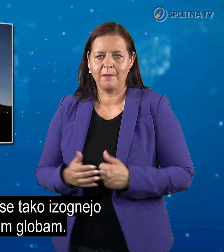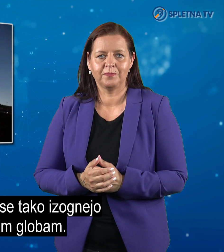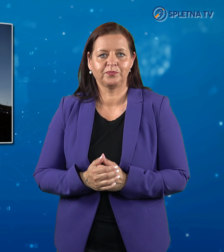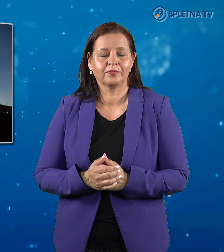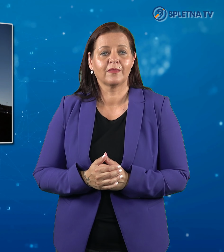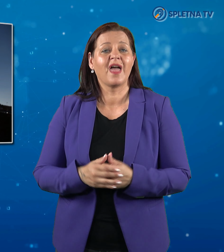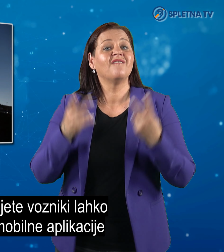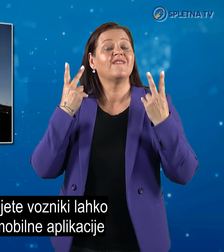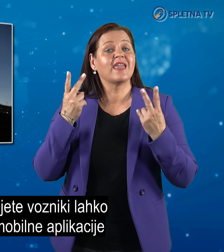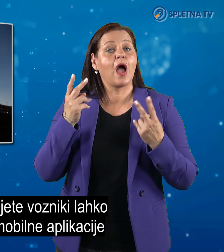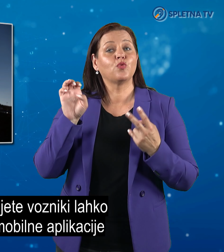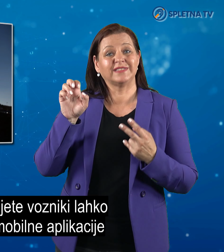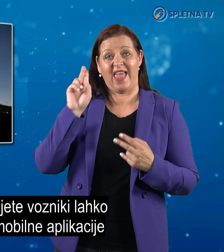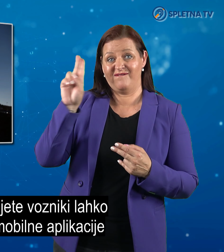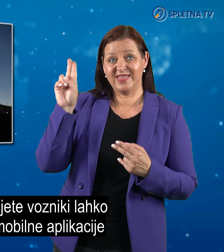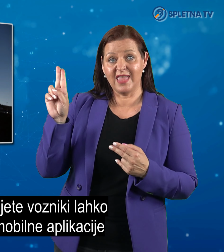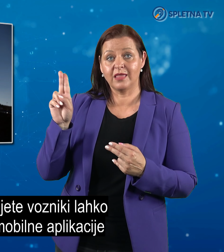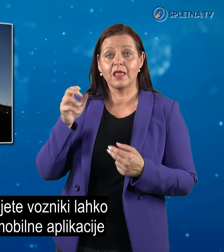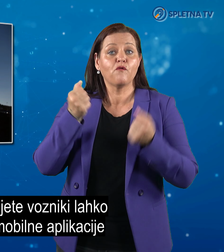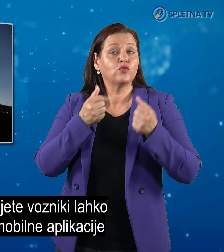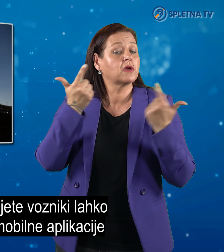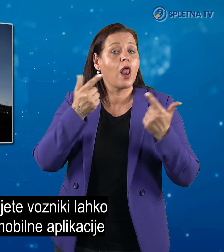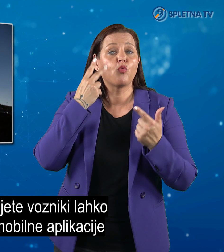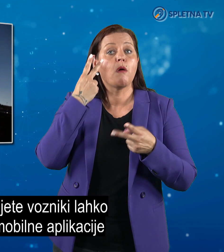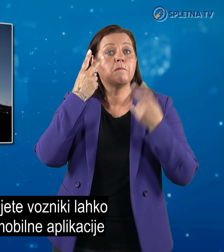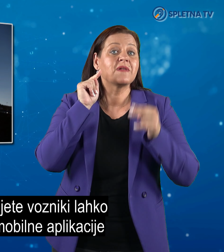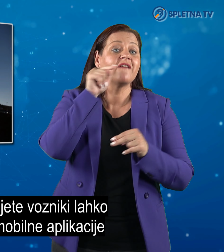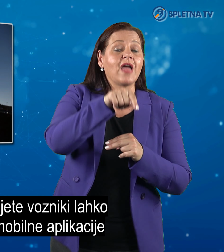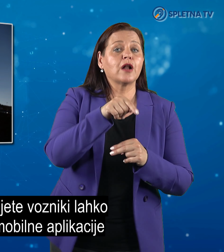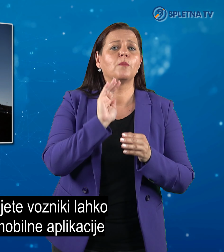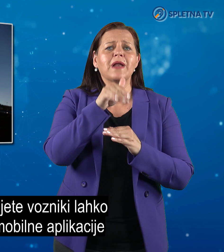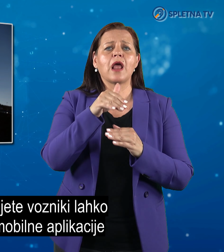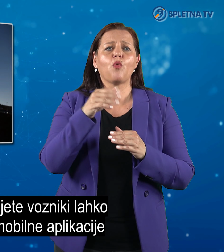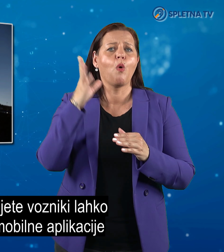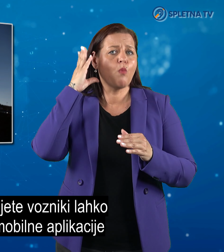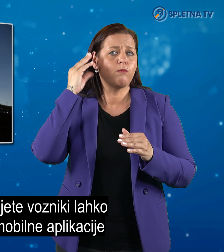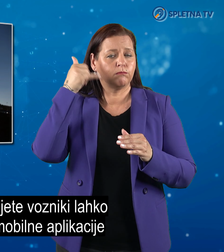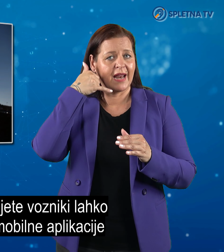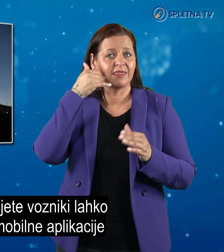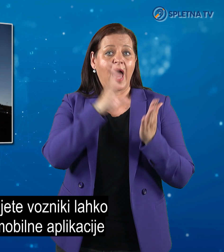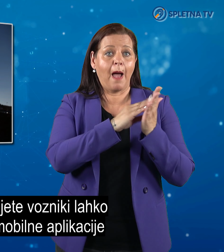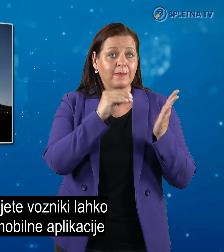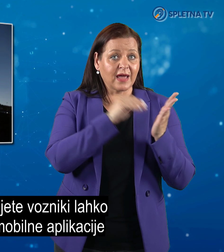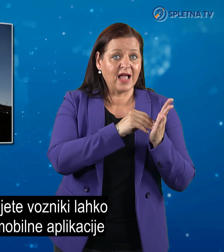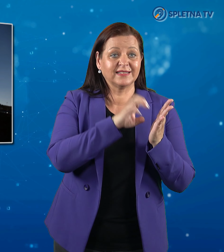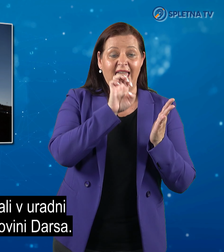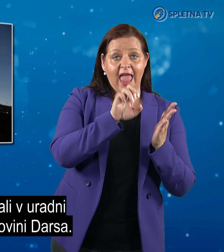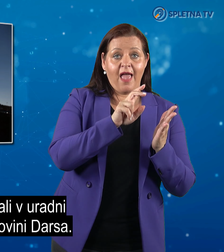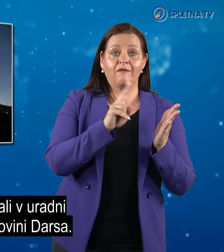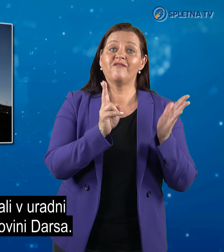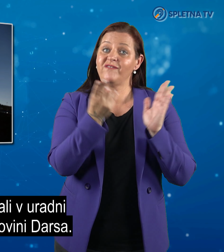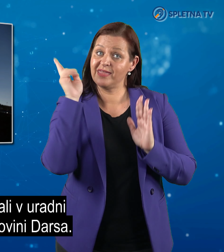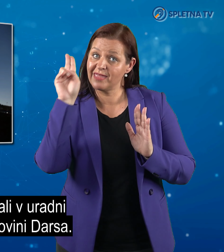globam. Veljavnost e-vinjete vozniki lahko preverijo prek mobilne aplikacije e-vinjeta ali v